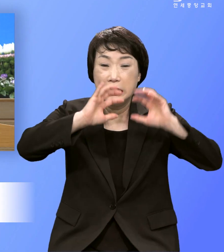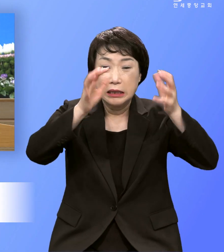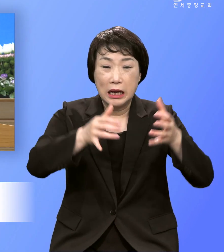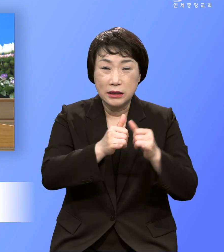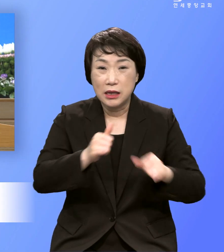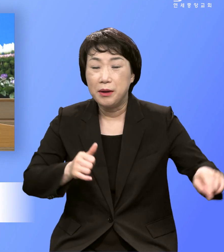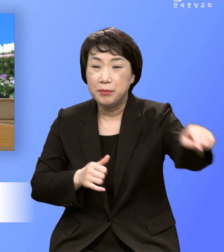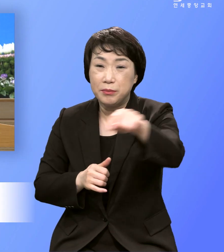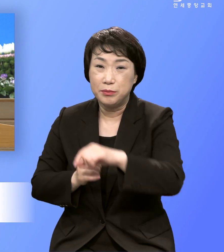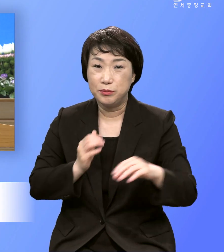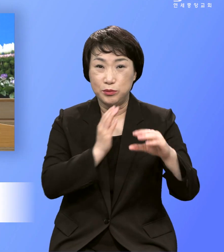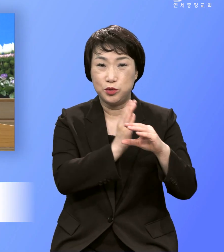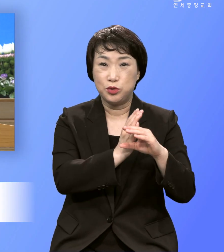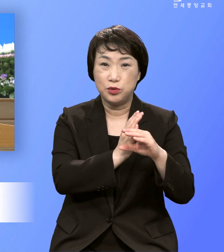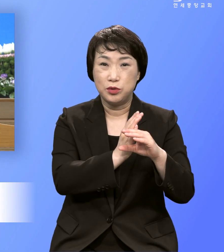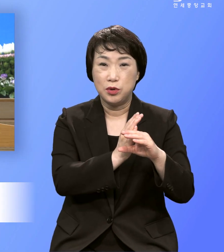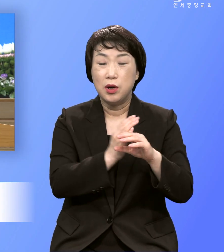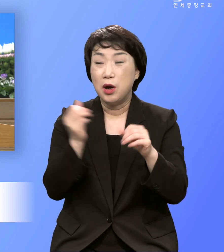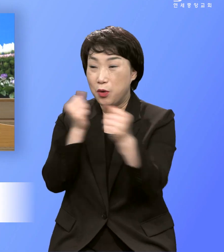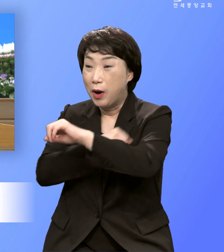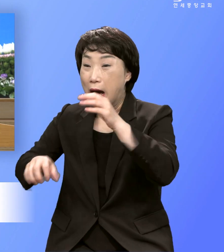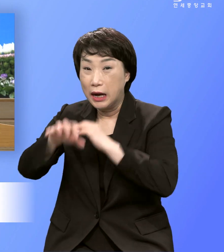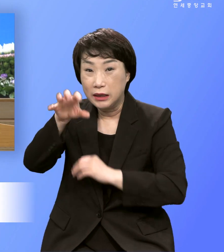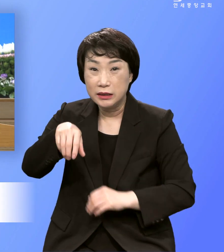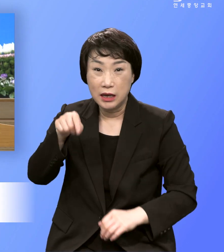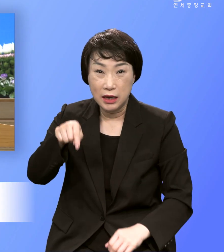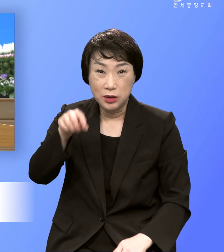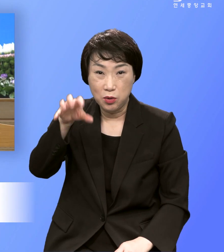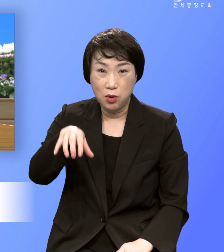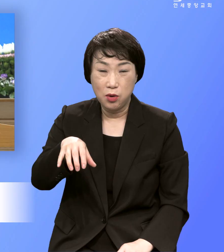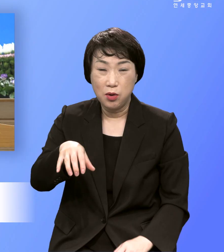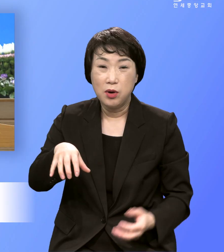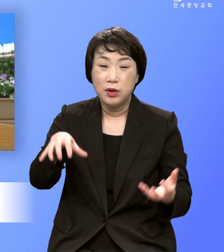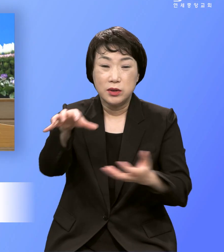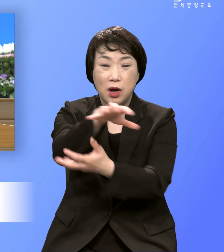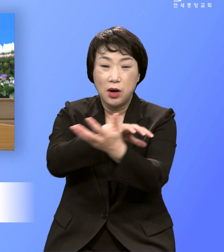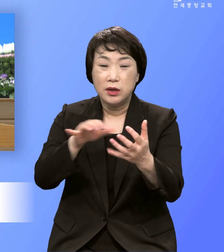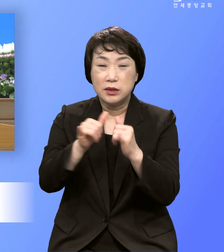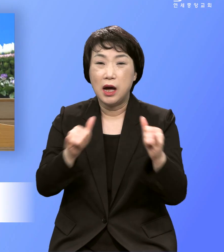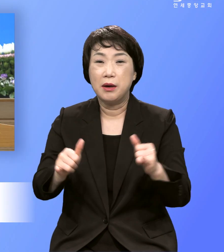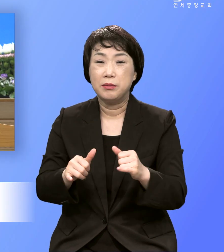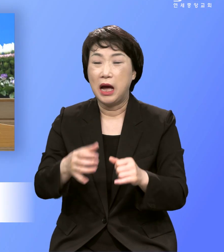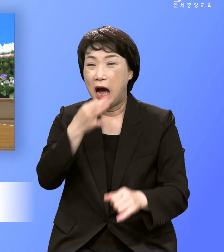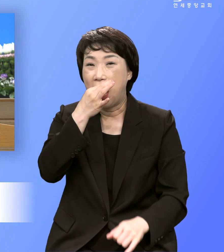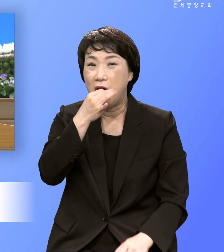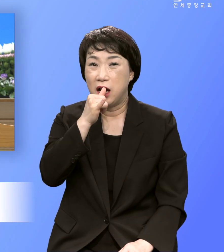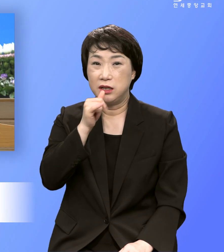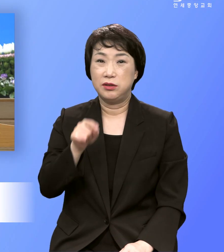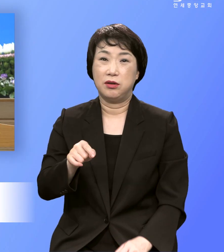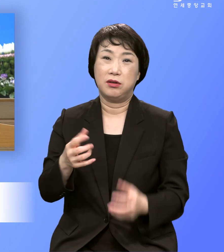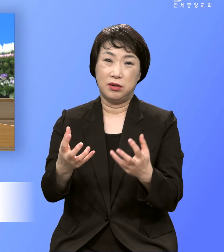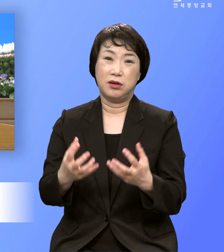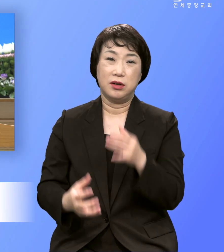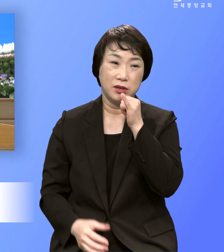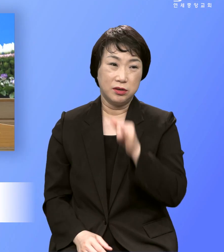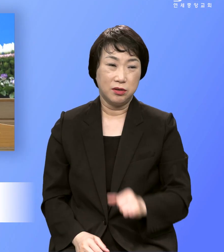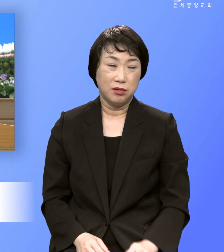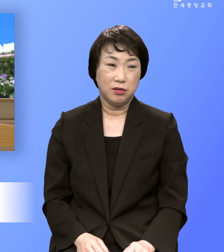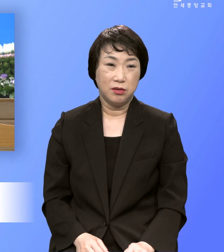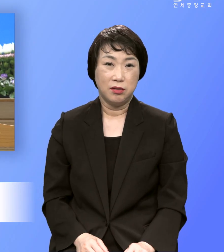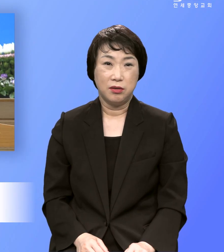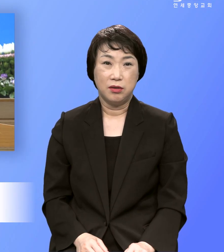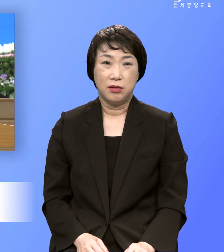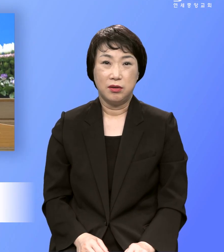이스라엘 중에 좀 광야에서 섞여 사는 무리가 탐욕을 품네.